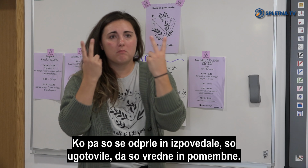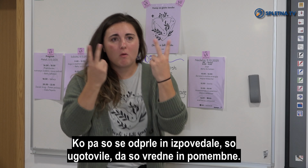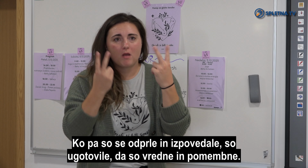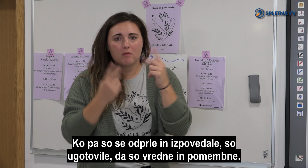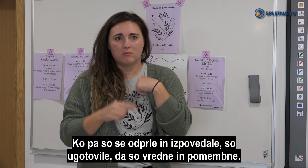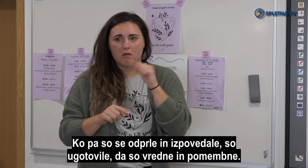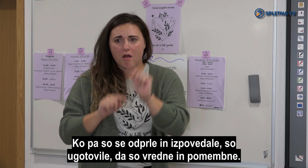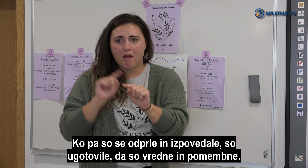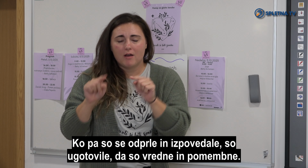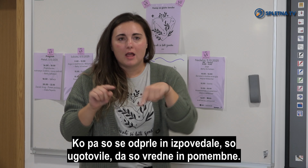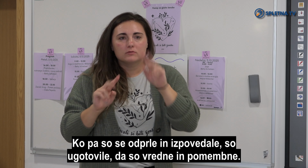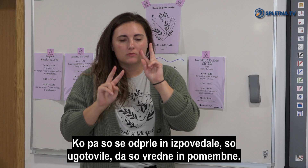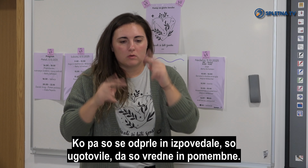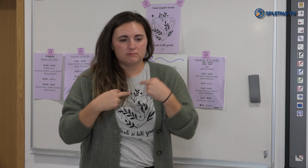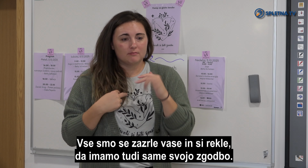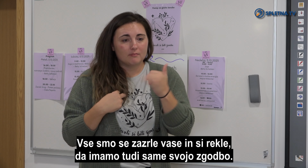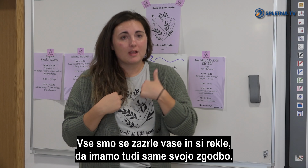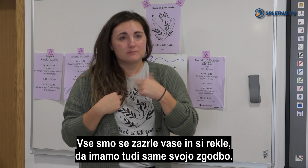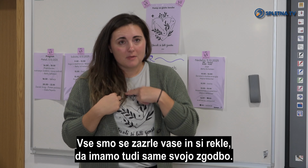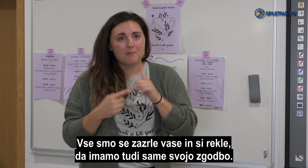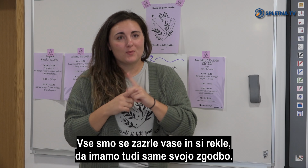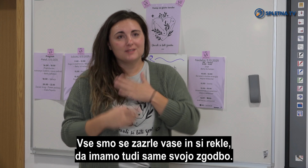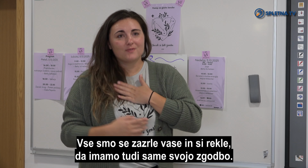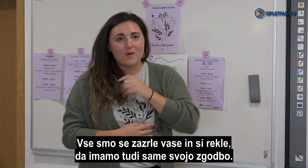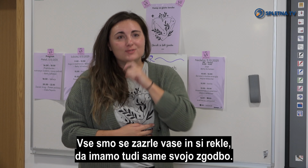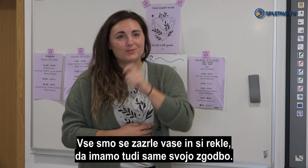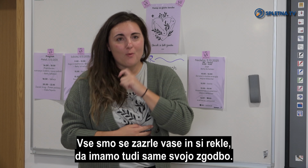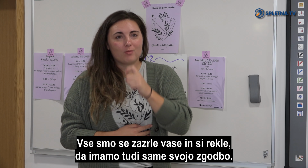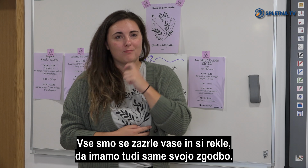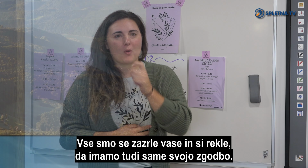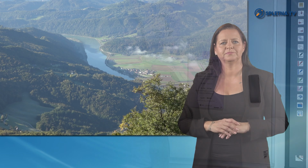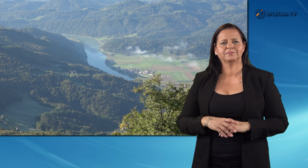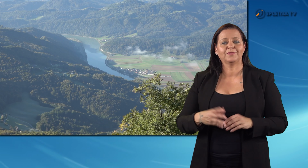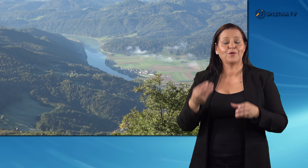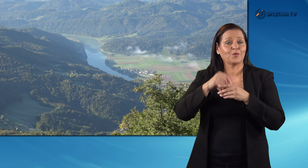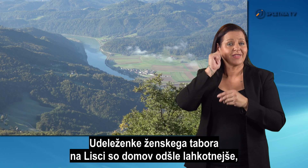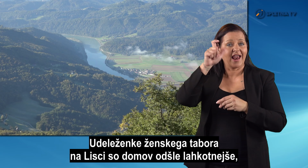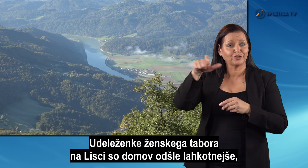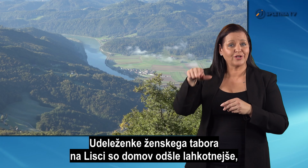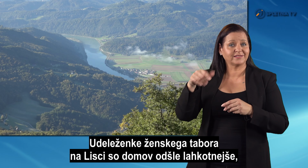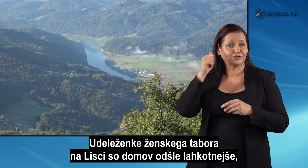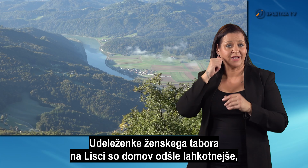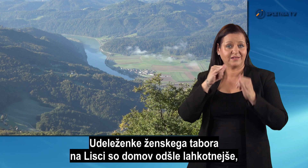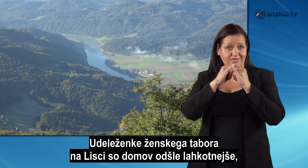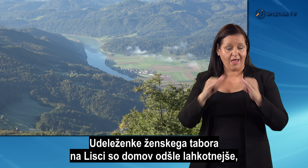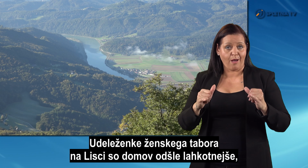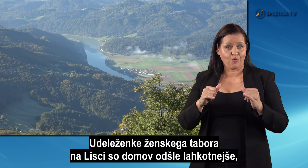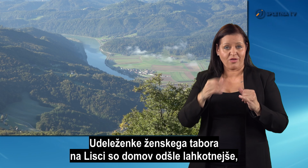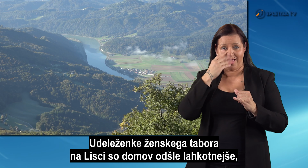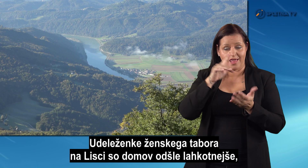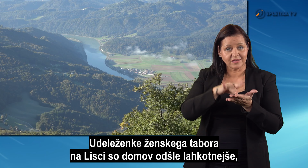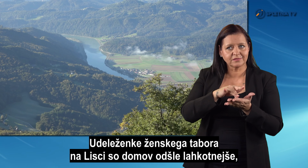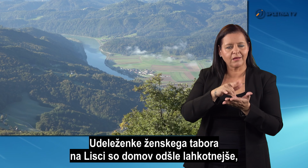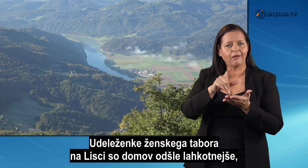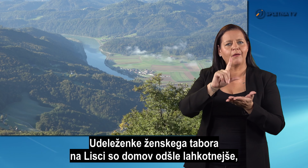smo se zazrle vase in si rekle, da imamo tudi same svojo zgodbo. Udeleženke ženskega tabora na Listci so domov odšle